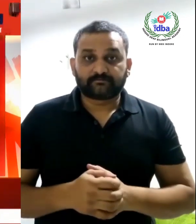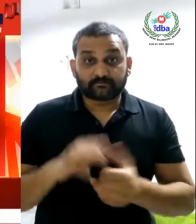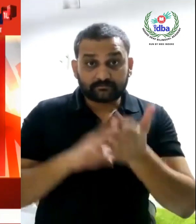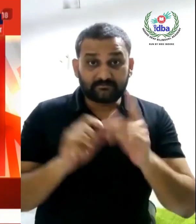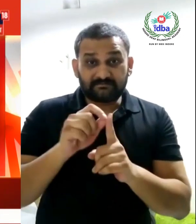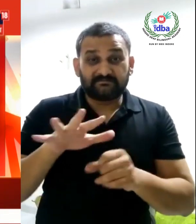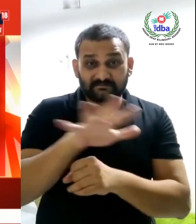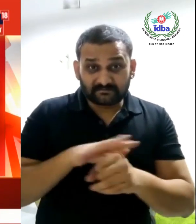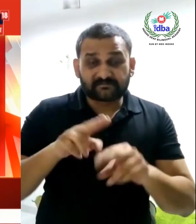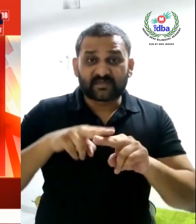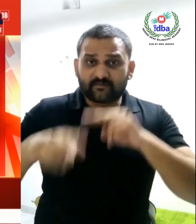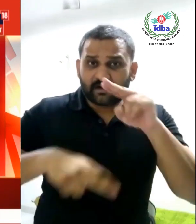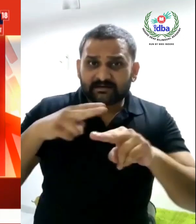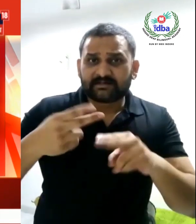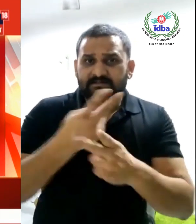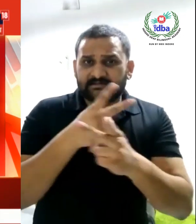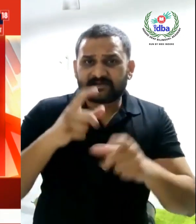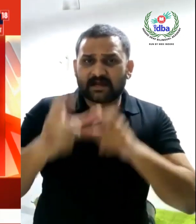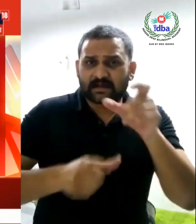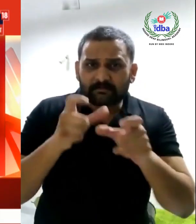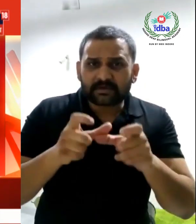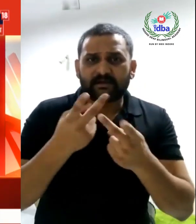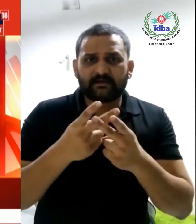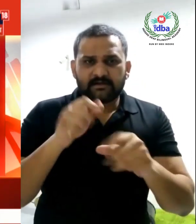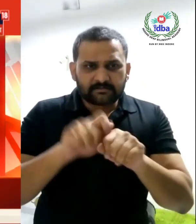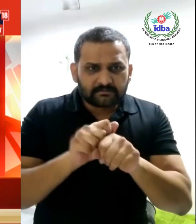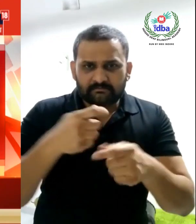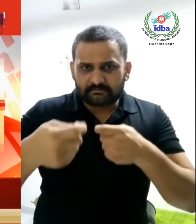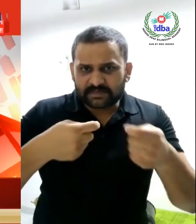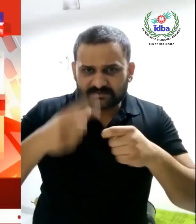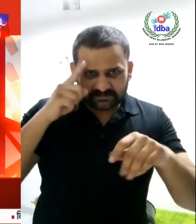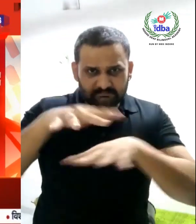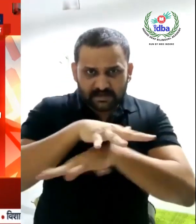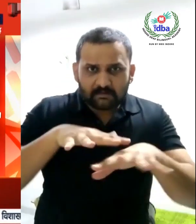प्रदेश में औद्योगिक वातावरण को, औद्योगिक गतिविधियों को